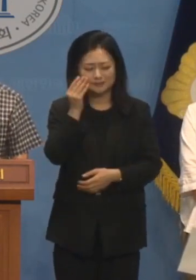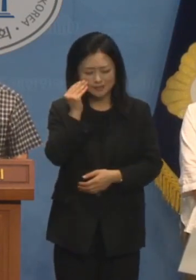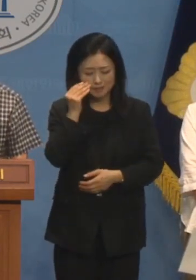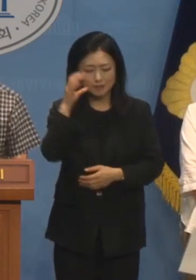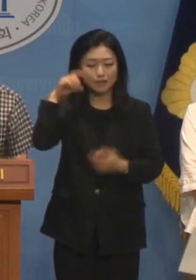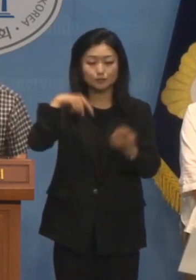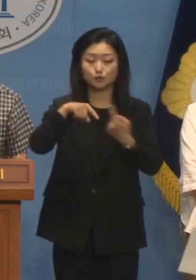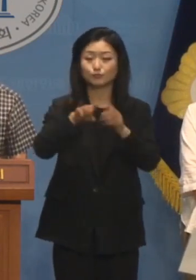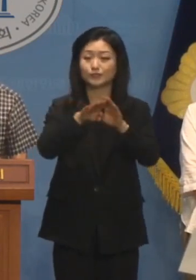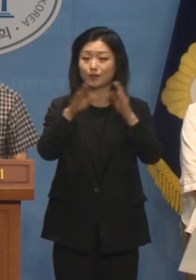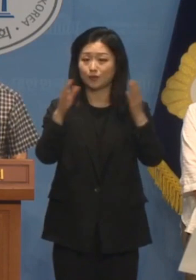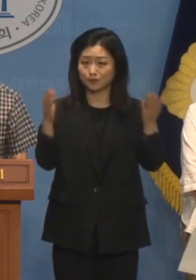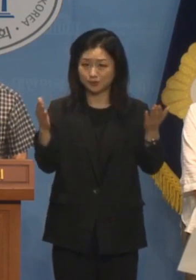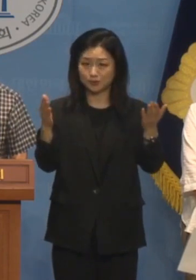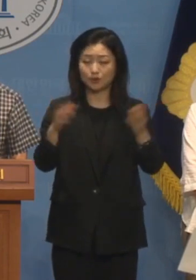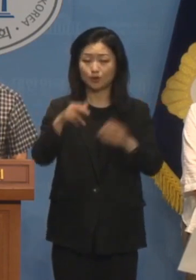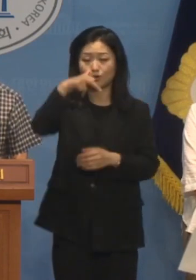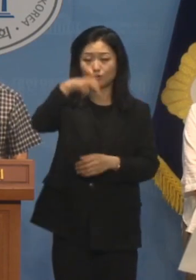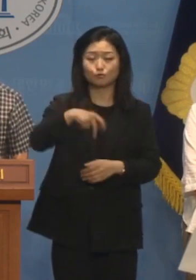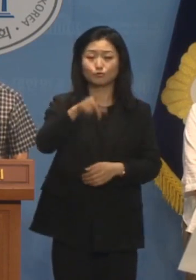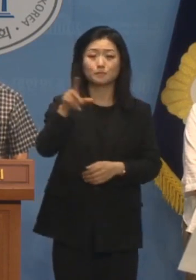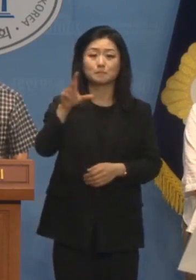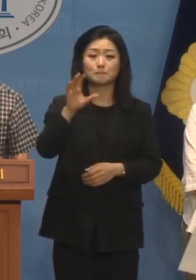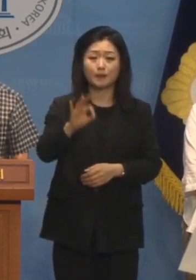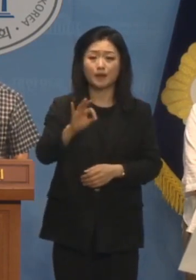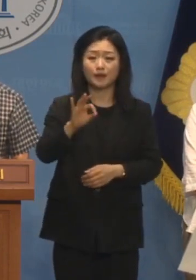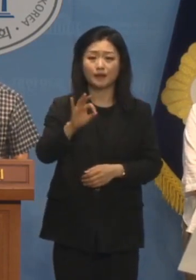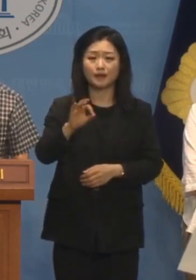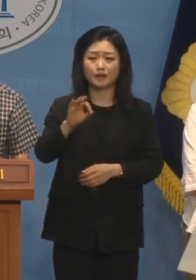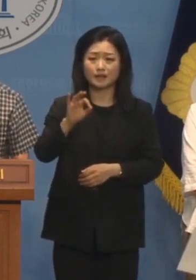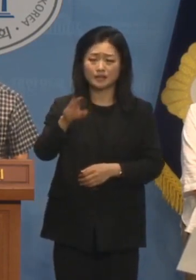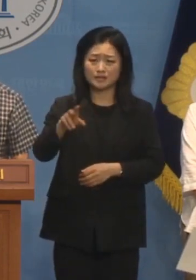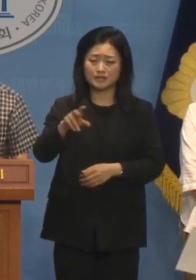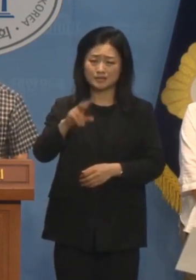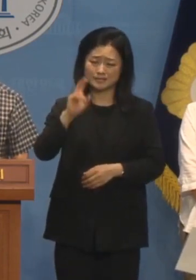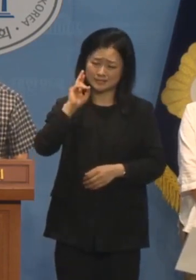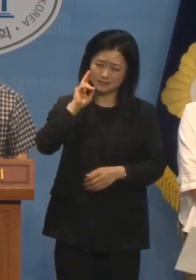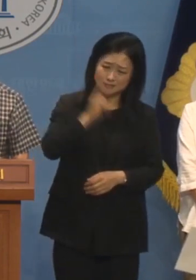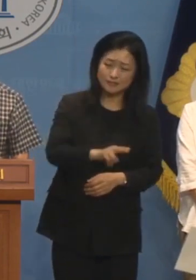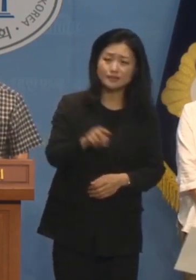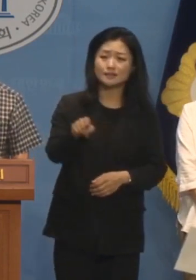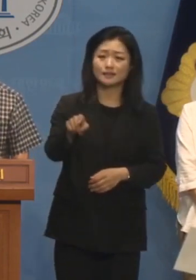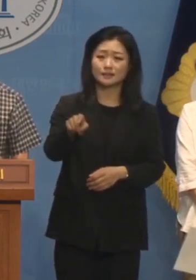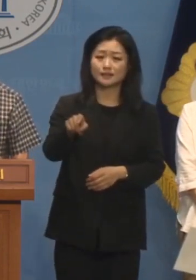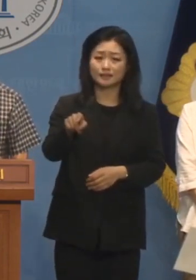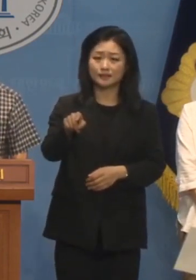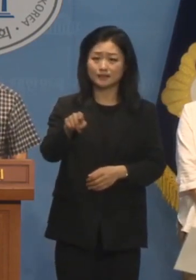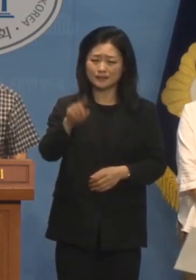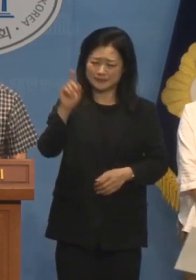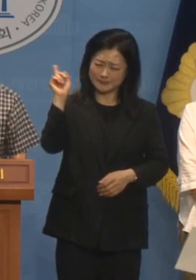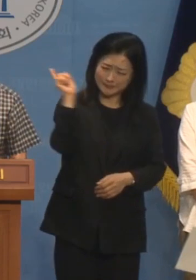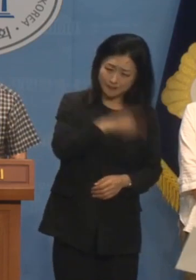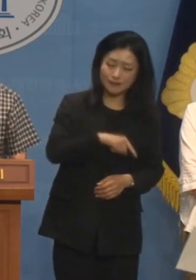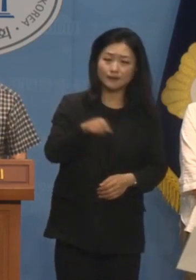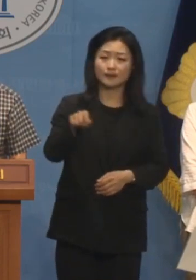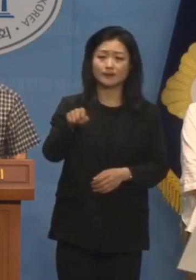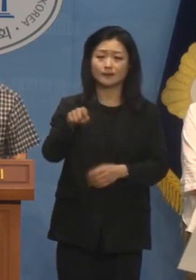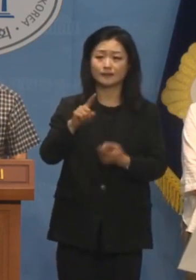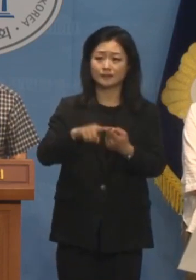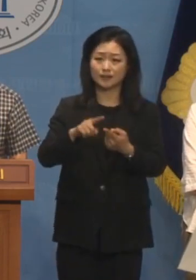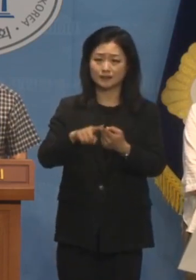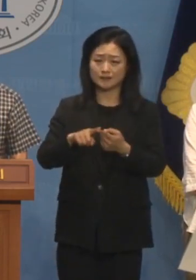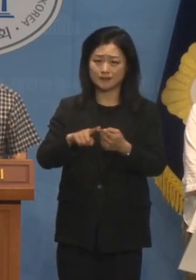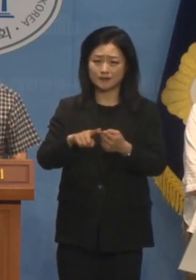청문회를 열어서 쿠팡의 이러한 무리한 노동 현장을 규명하고